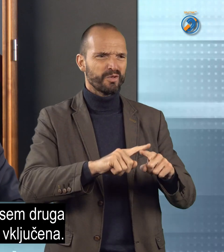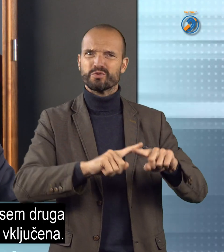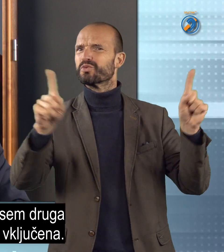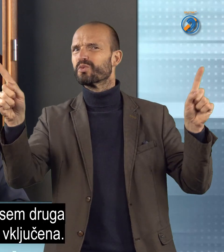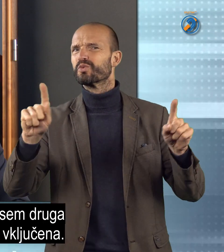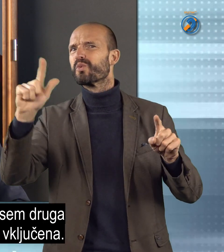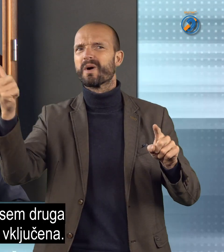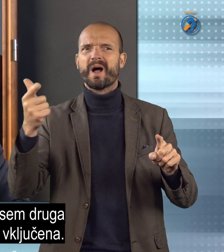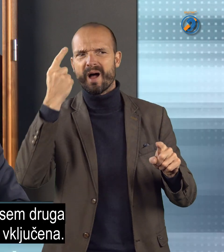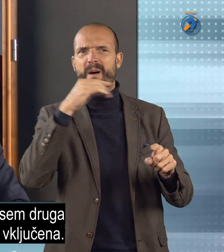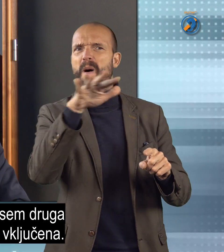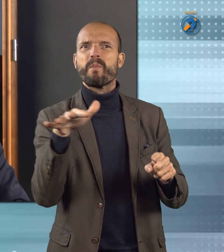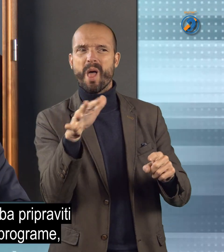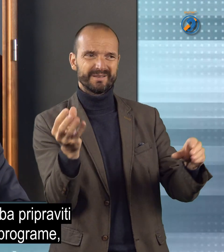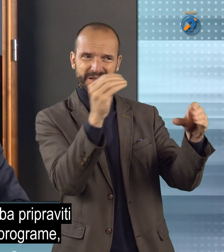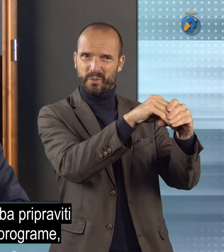druga populacija vključena.